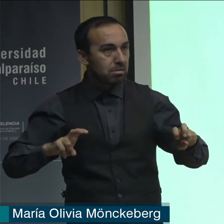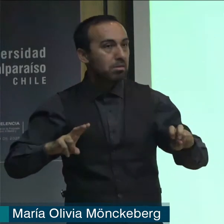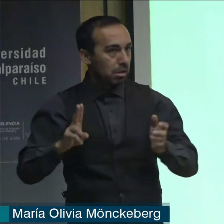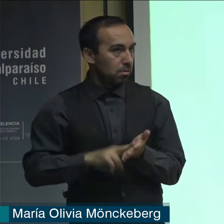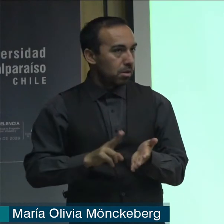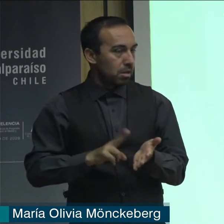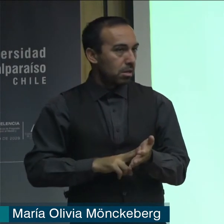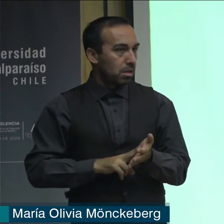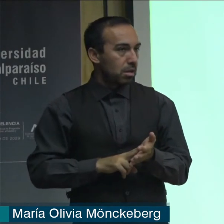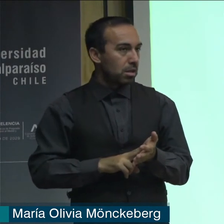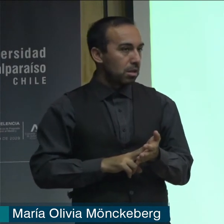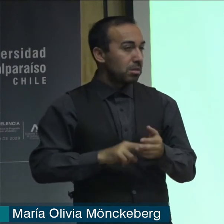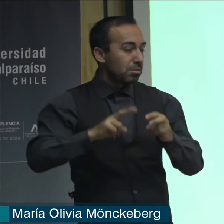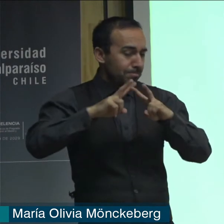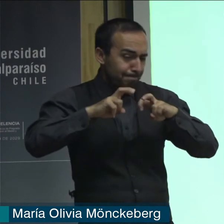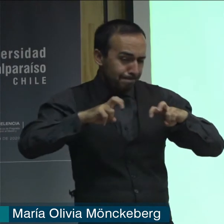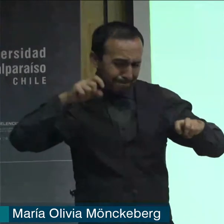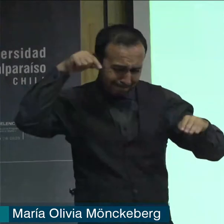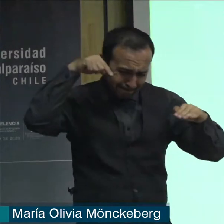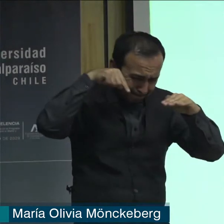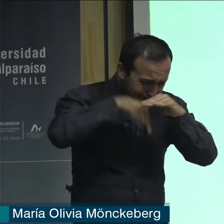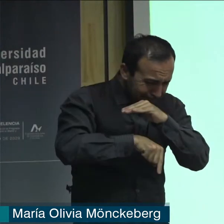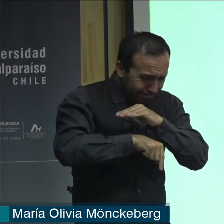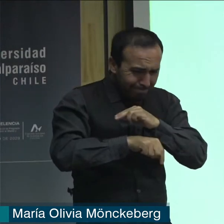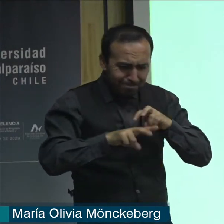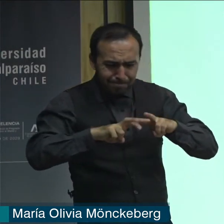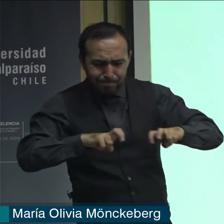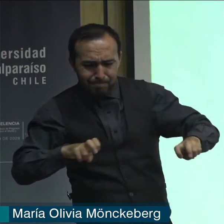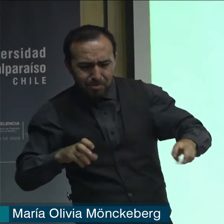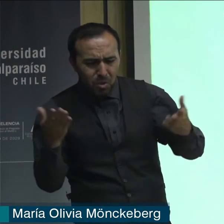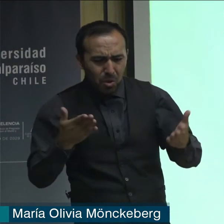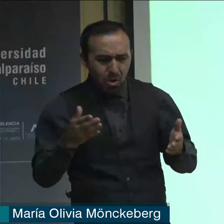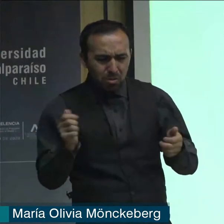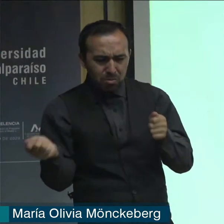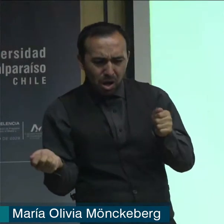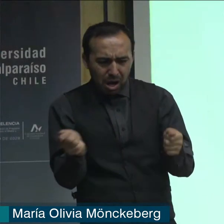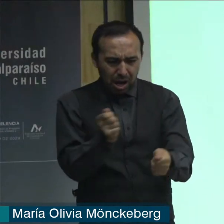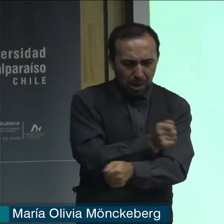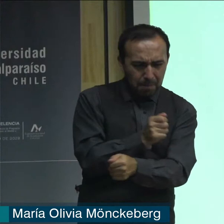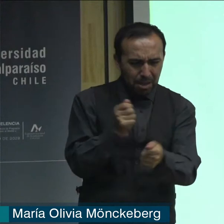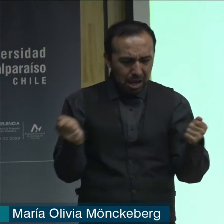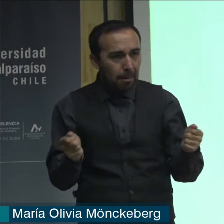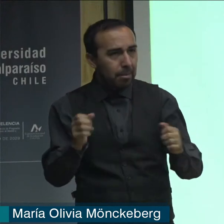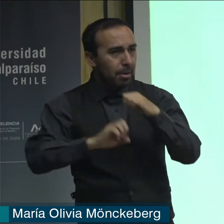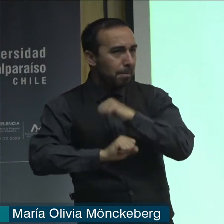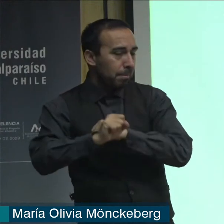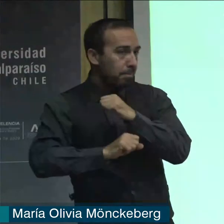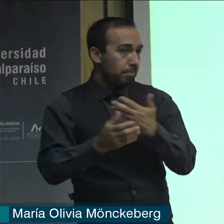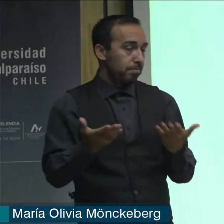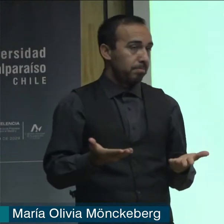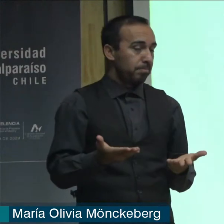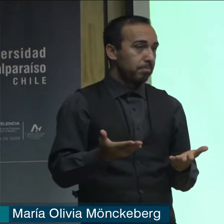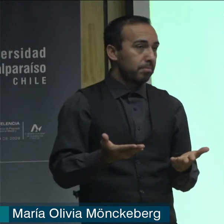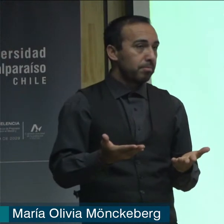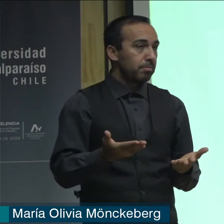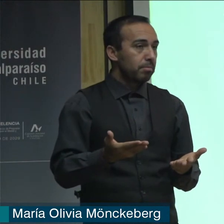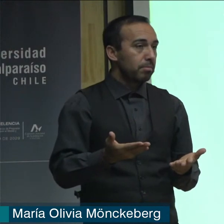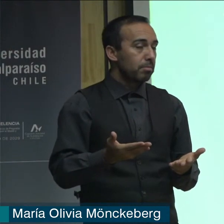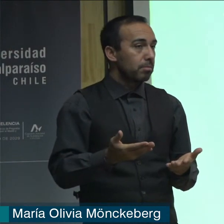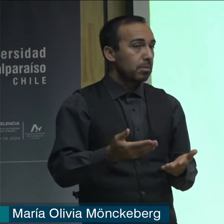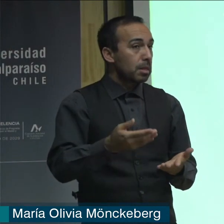muy a fondo para ver cómo pasa con la sociedad tal o la sociedad cuál Pero